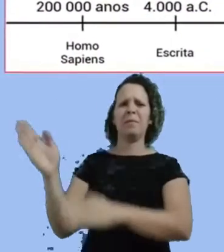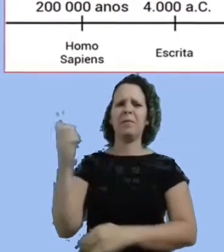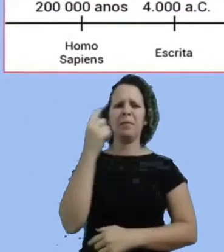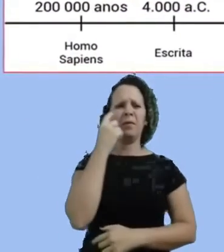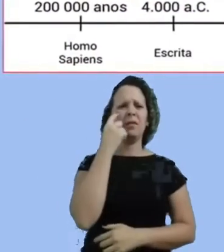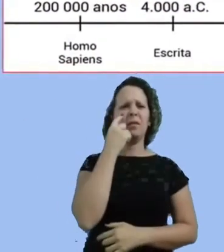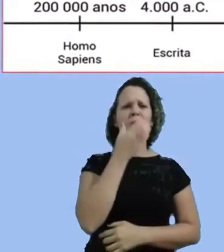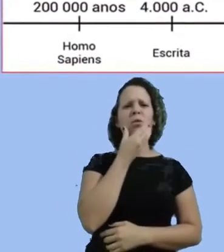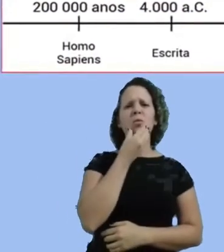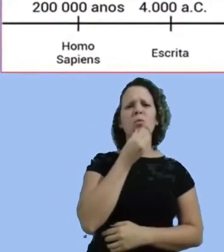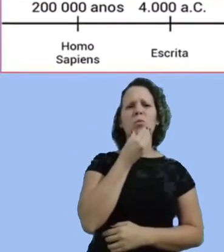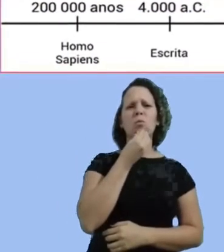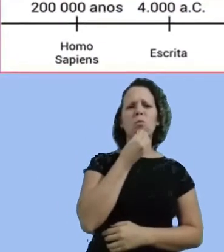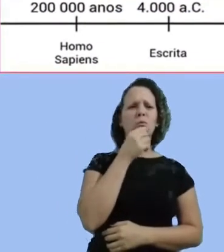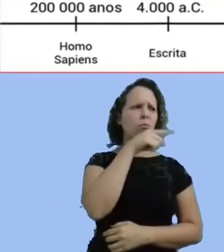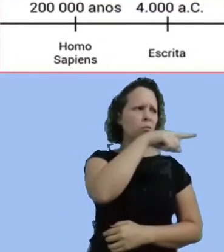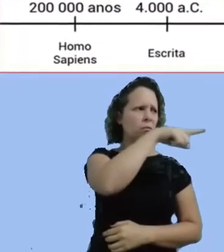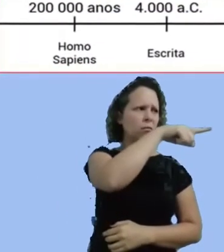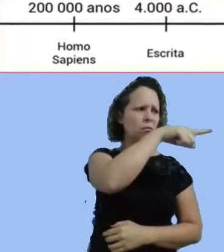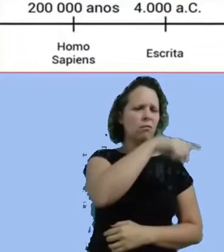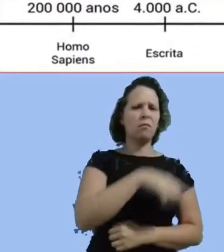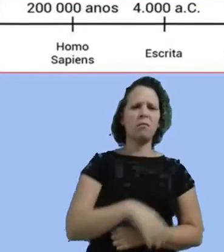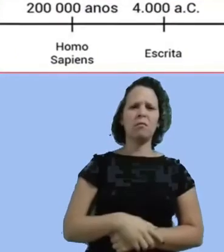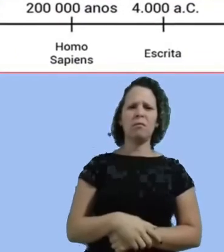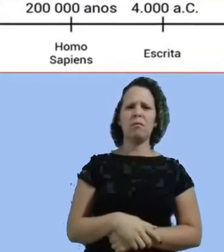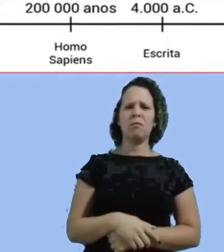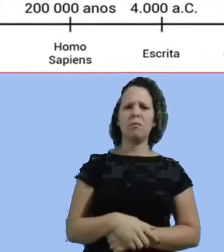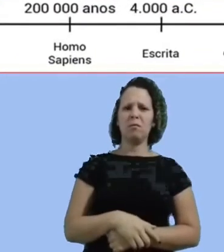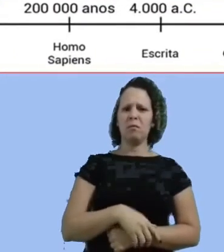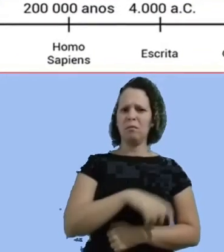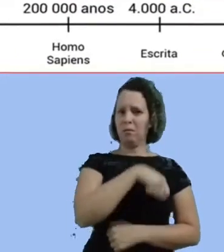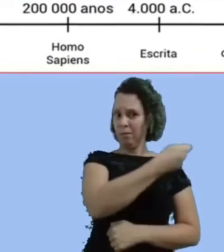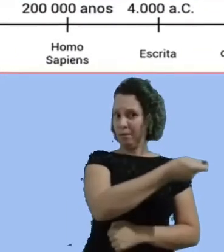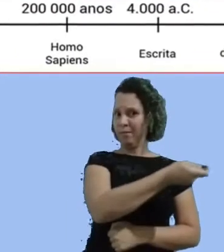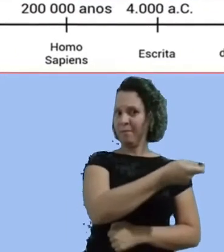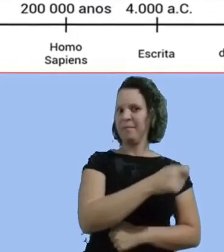Com o passar do tempo, ainda apareceu outra pessoa.